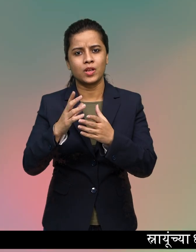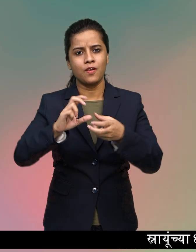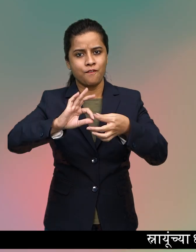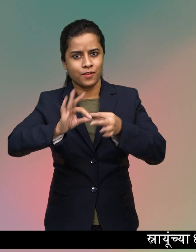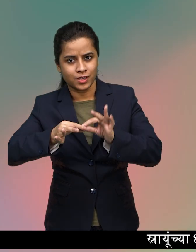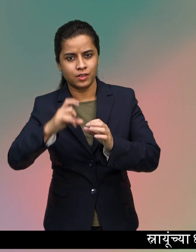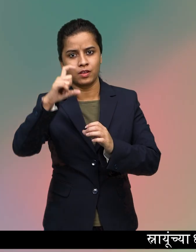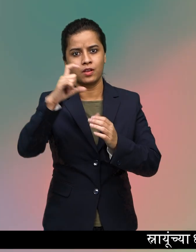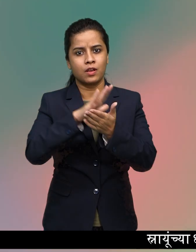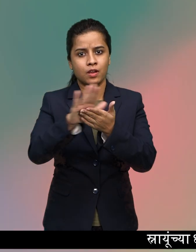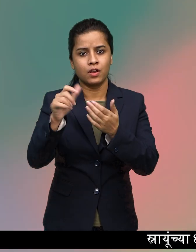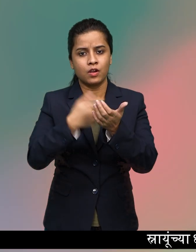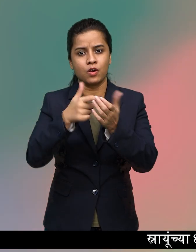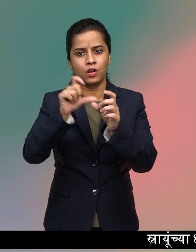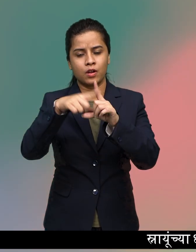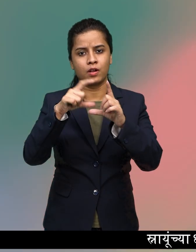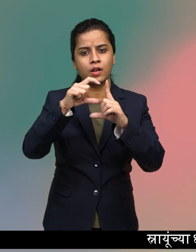स्नायूंच्या धाग्यांनी धरलेले असतात.